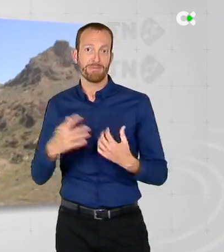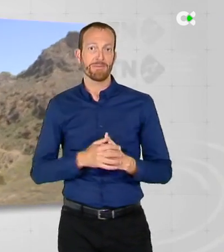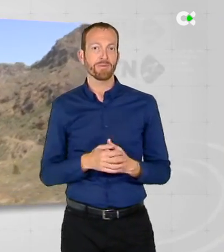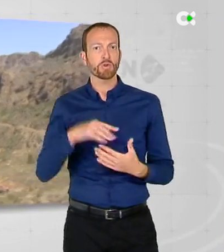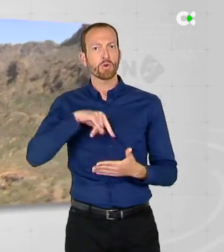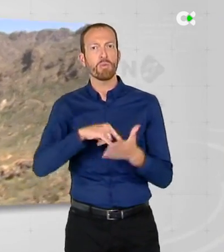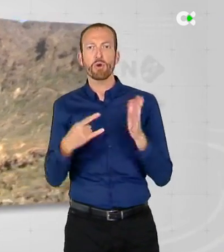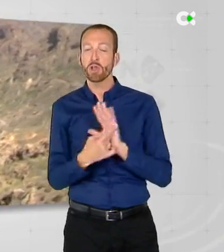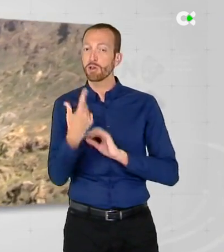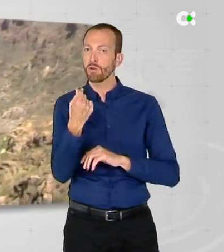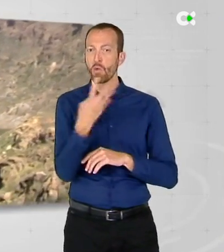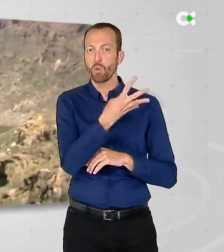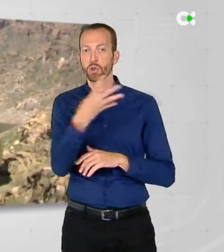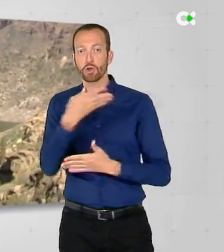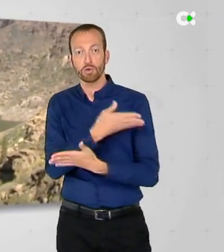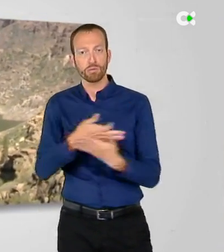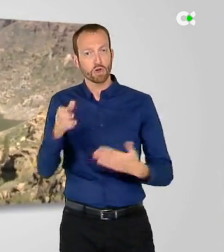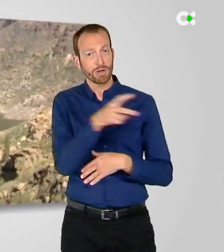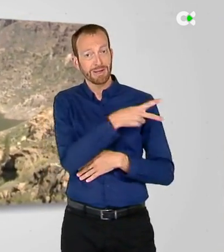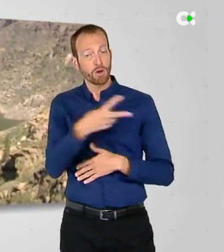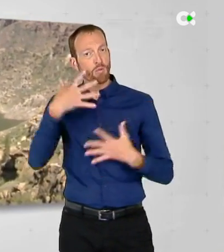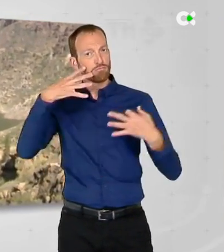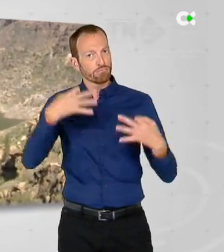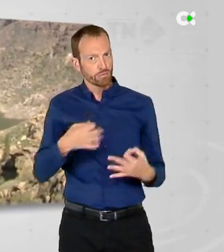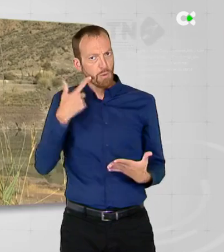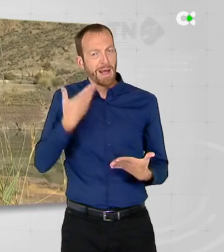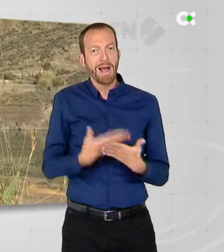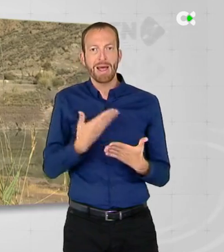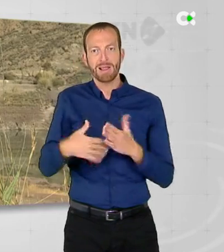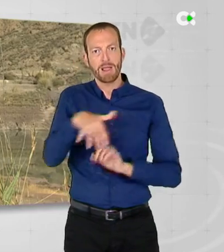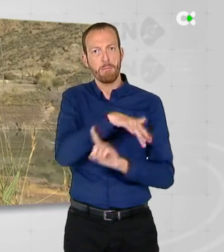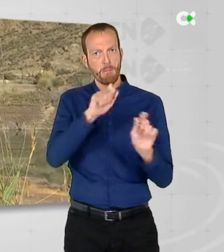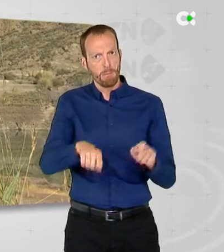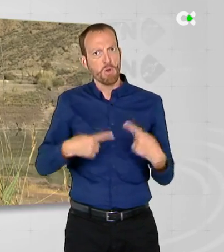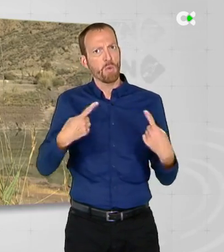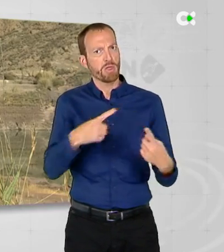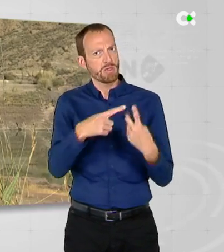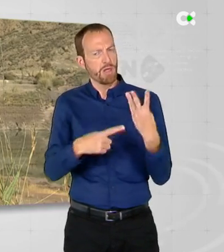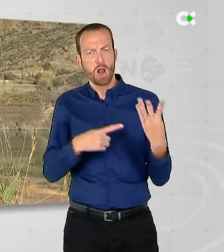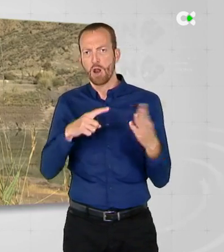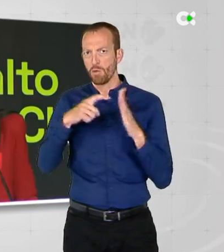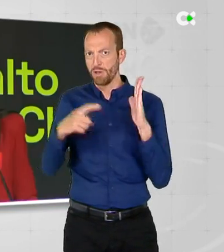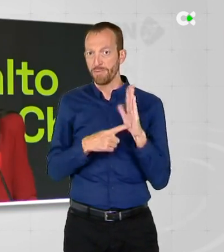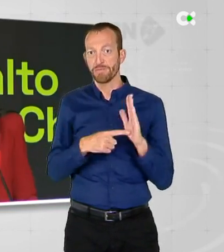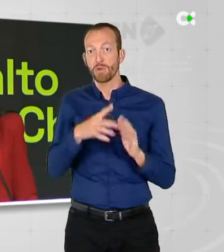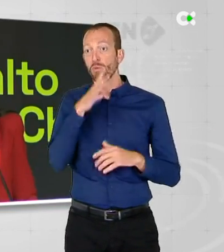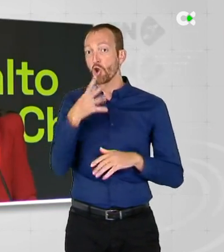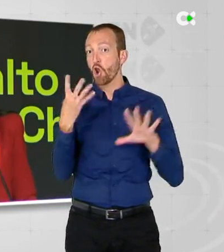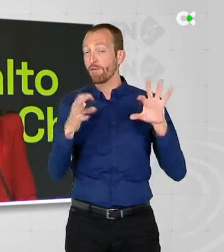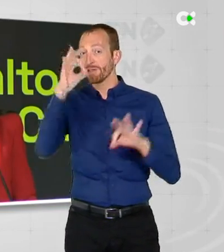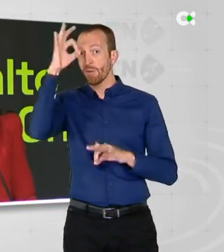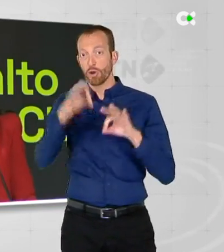que costará 400 millones de euros y que cuenta con todas las garantías medioambientales. La central va al 90% soterrada. Se va a hacer